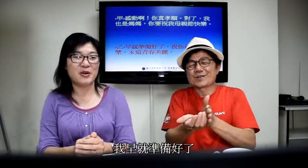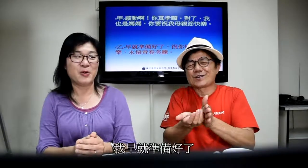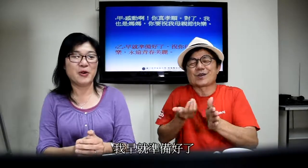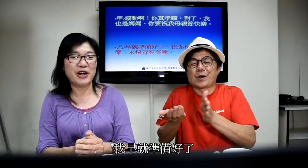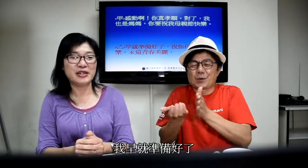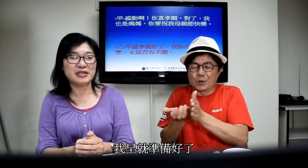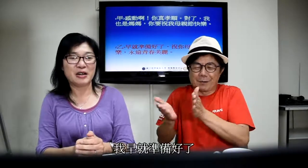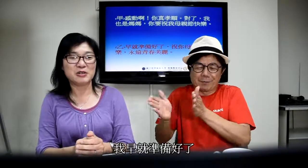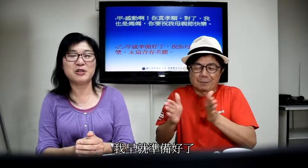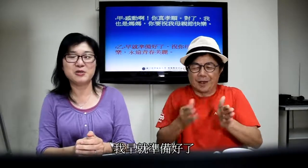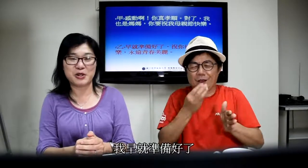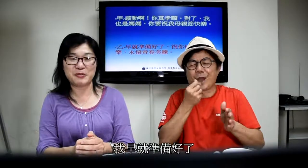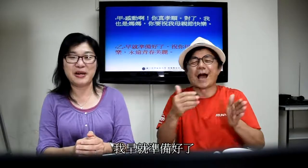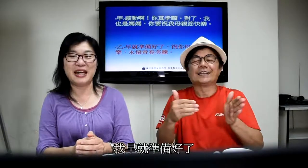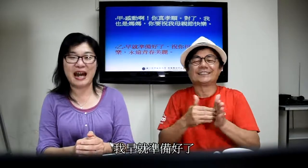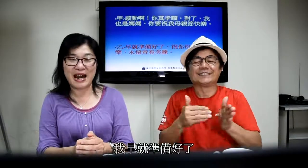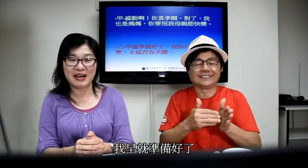我早就准备好